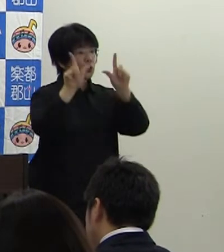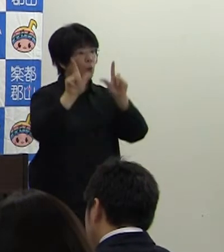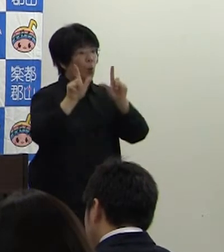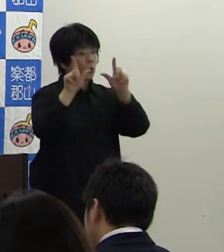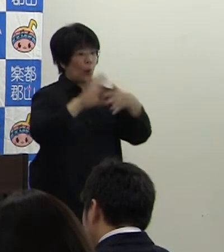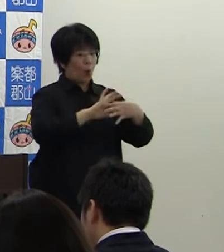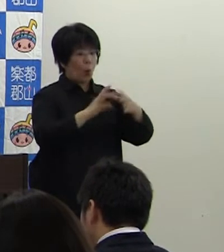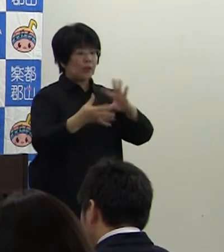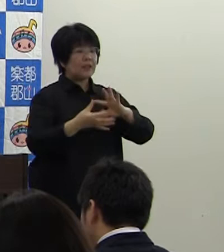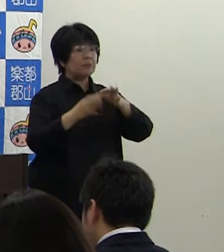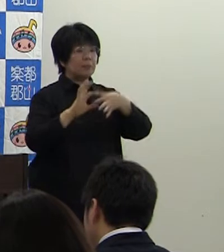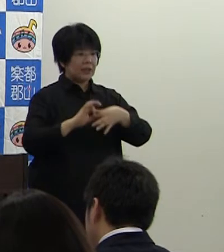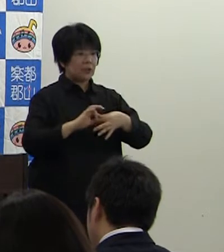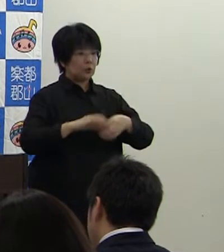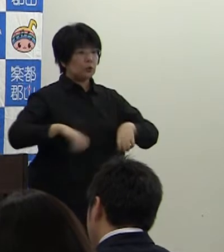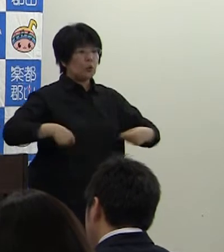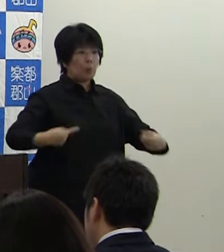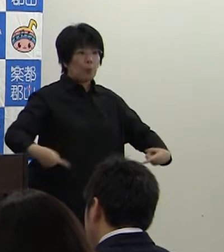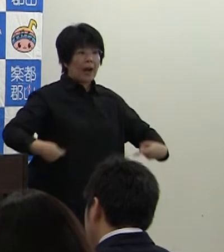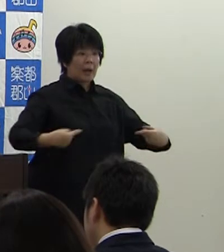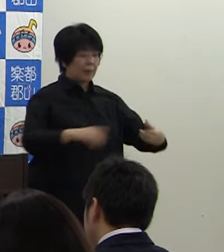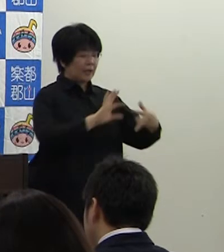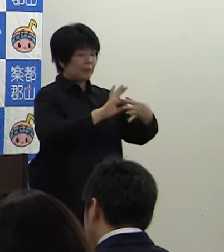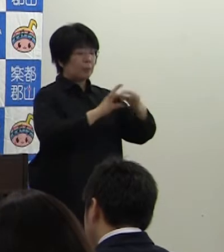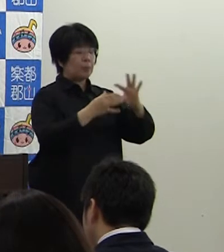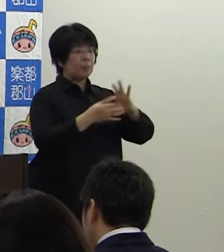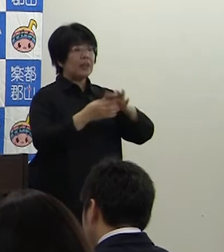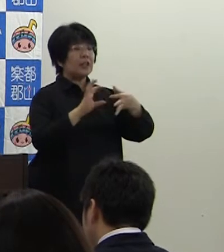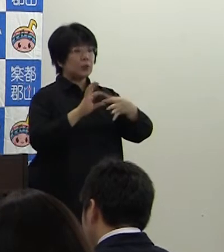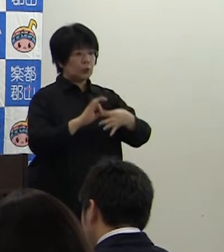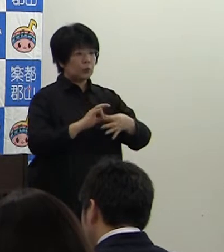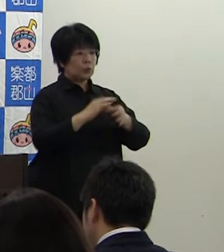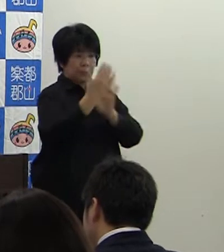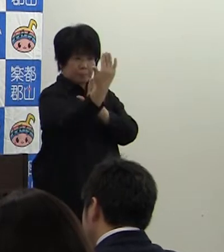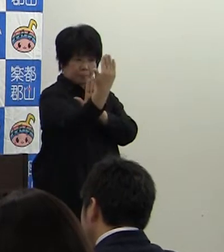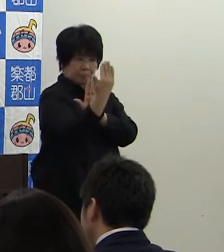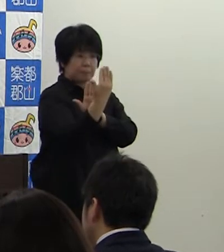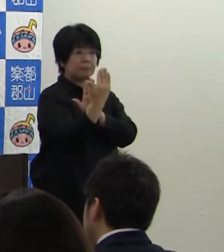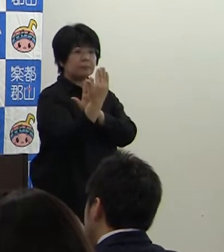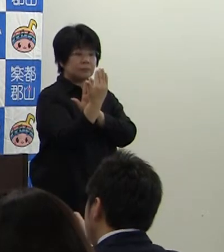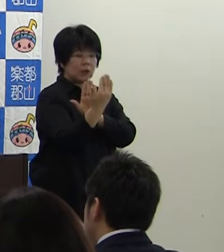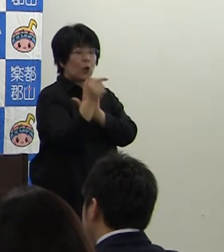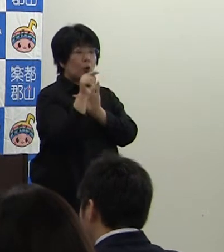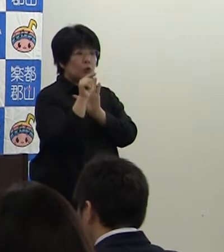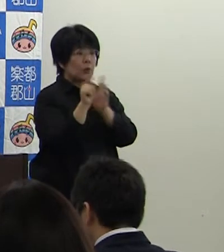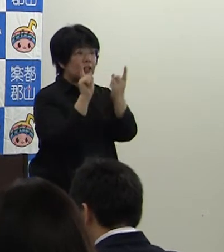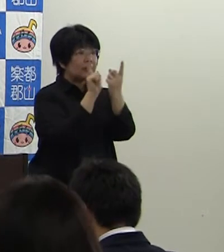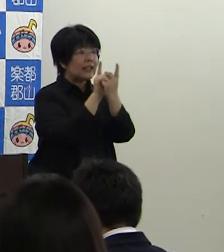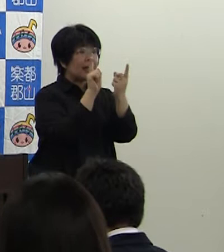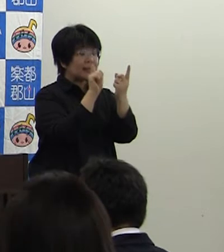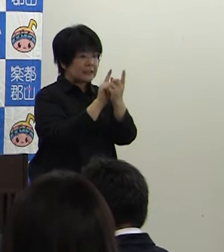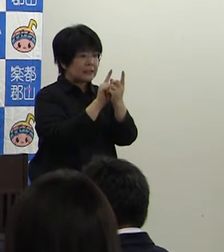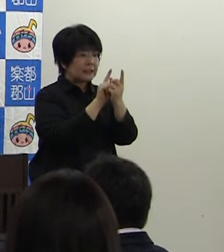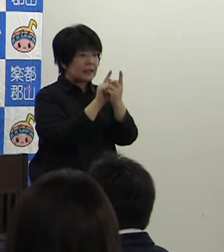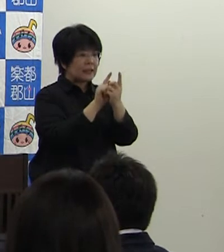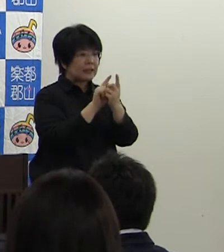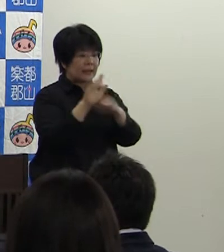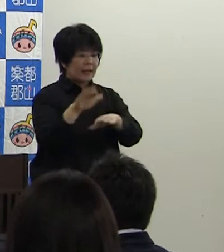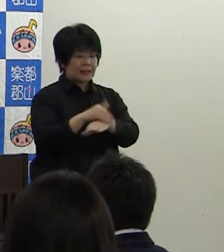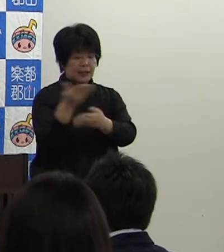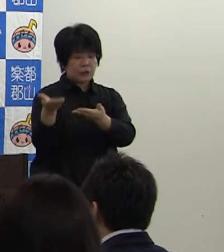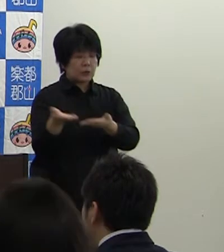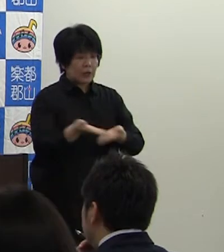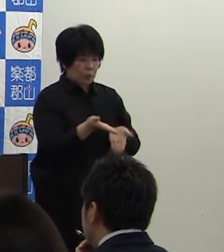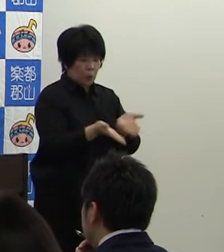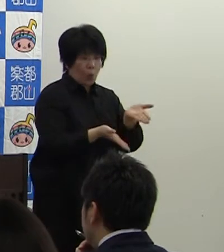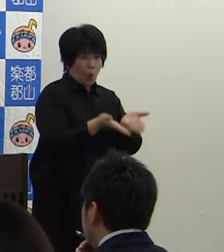が、再来年ですけど近づいております。これを受けて全企画誘致活動とかお子さんの交流など